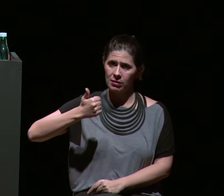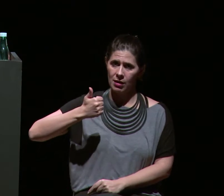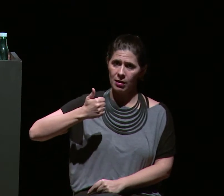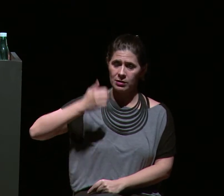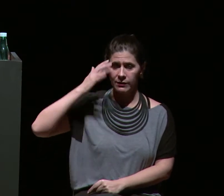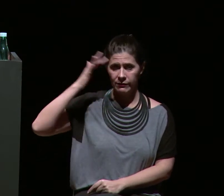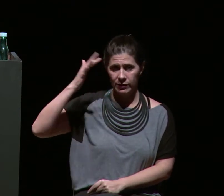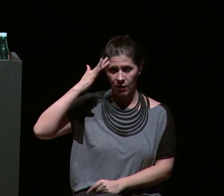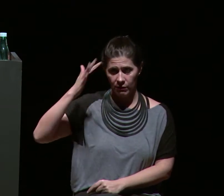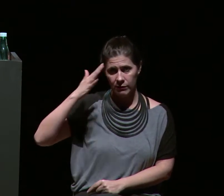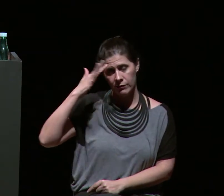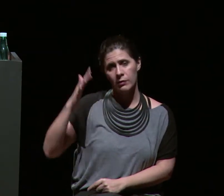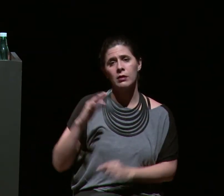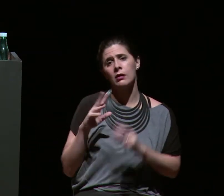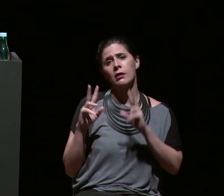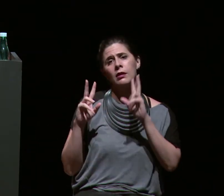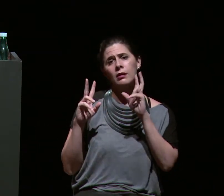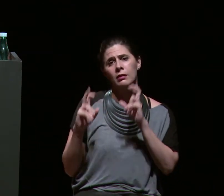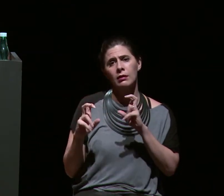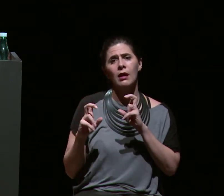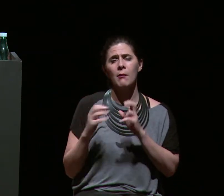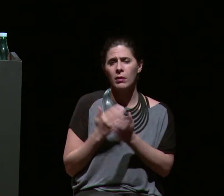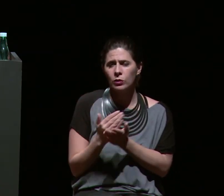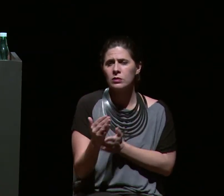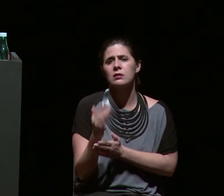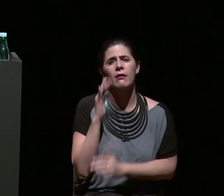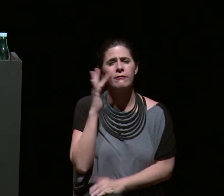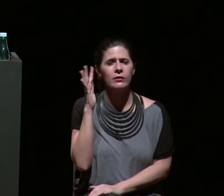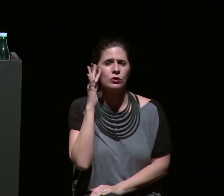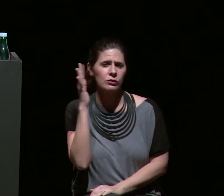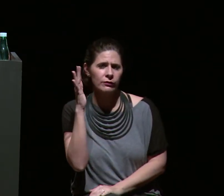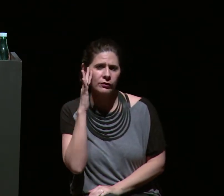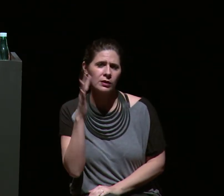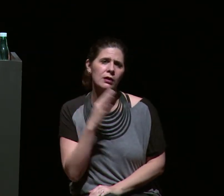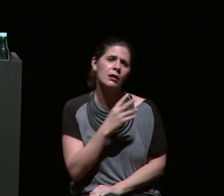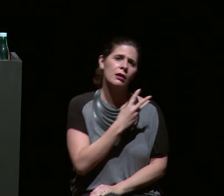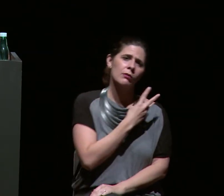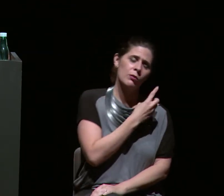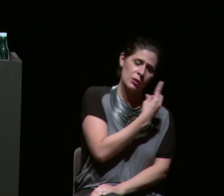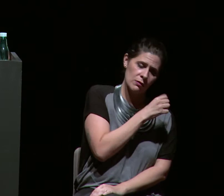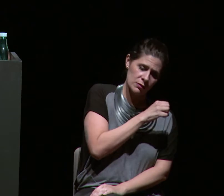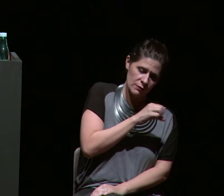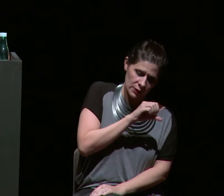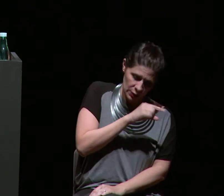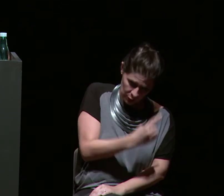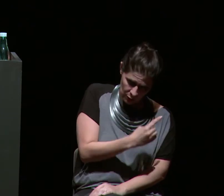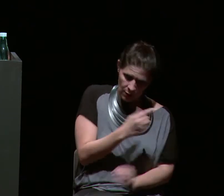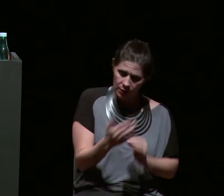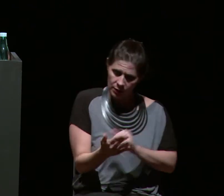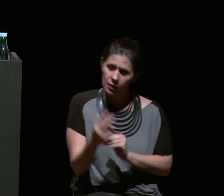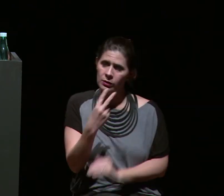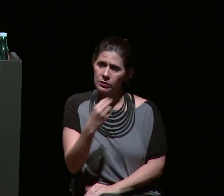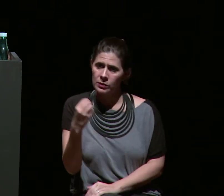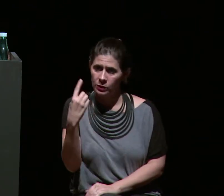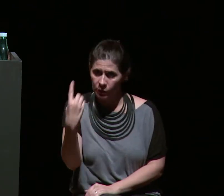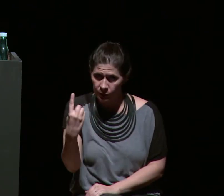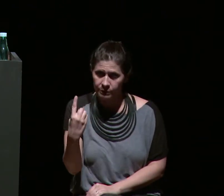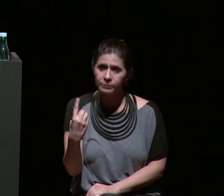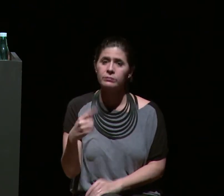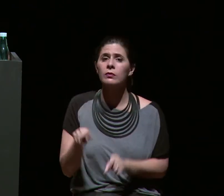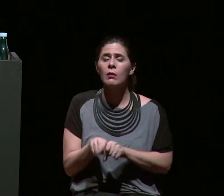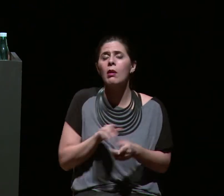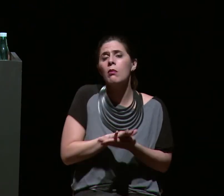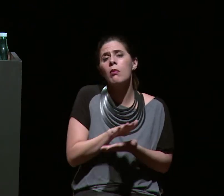Filosofia, que é uma compilação de textos que ele produziu entre 1991 a 2001, e a publicação de catálogos e artigos em